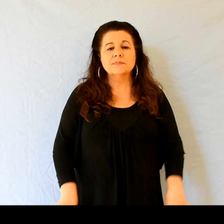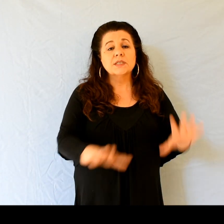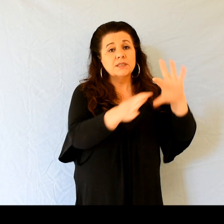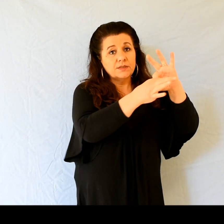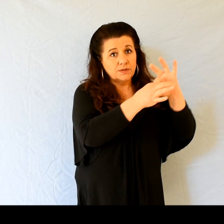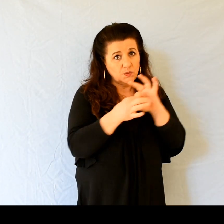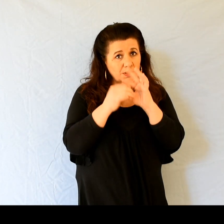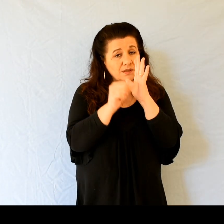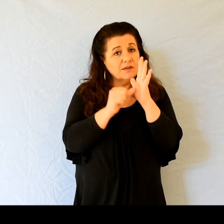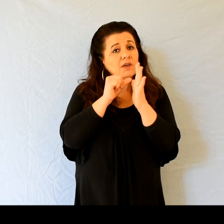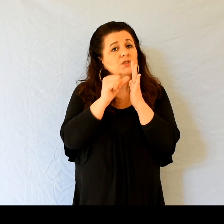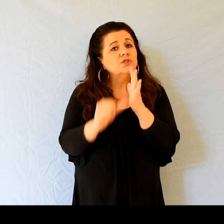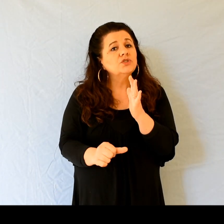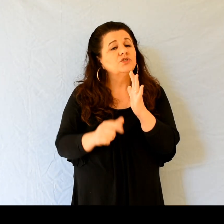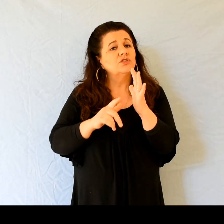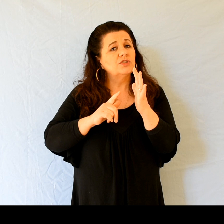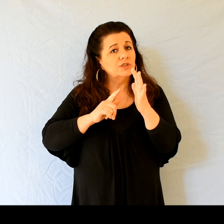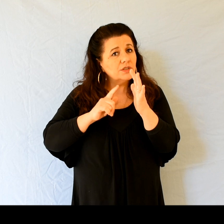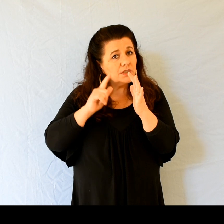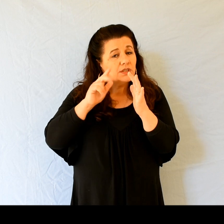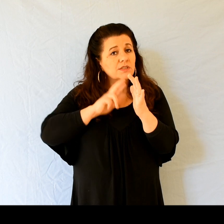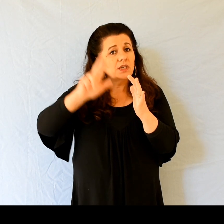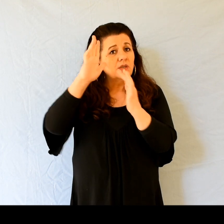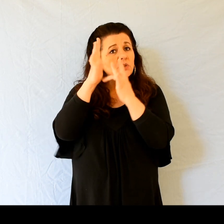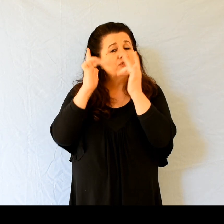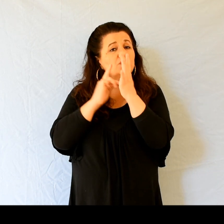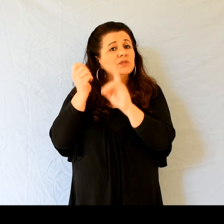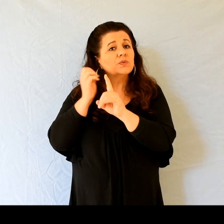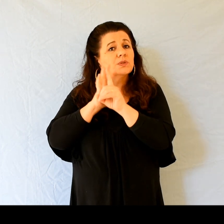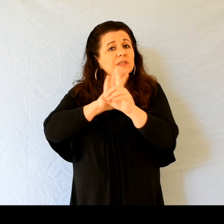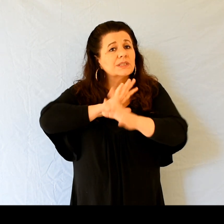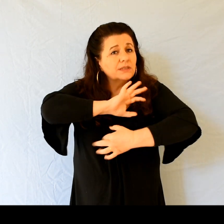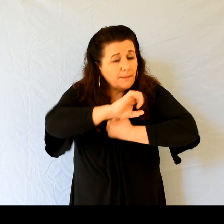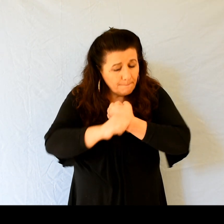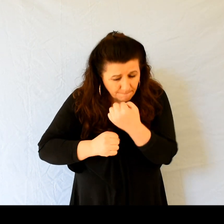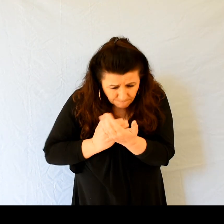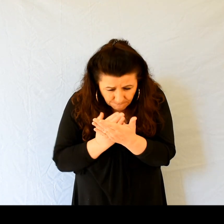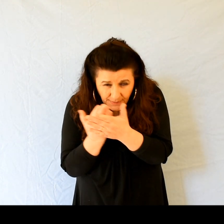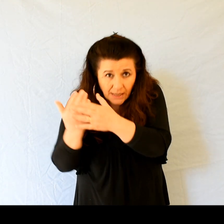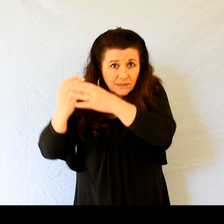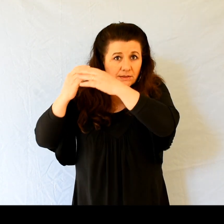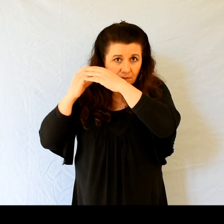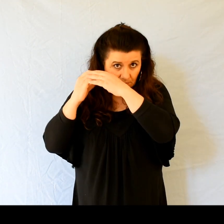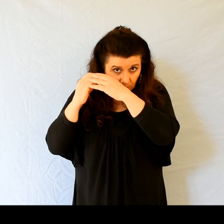Suite de l'évangile de la passion de notre Seigneur Jésus-Christ selon saint Marc.